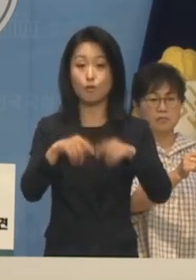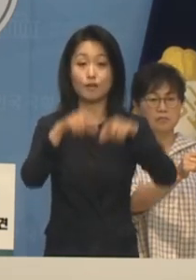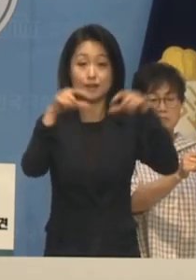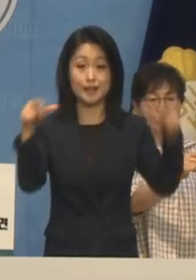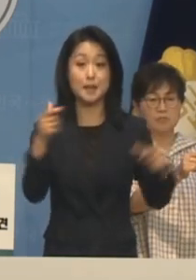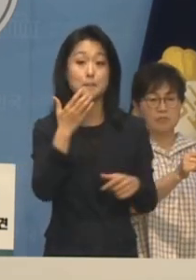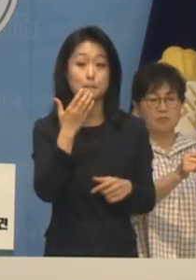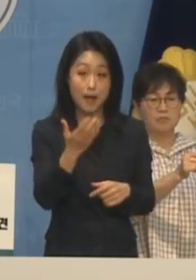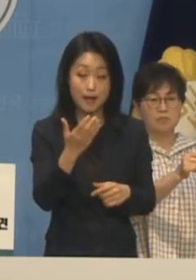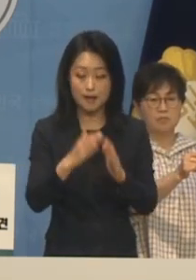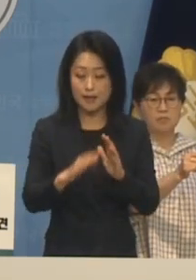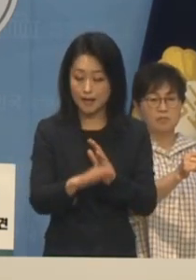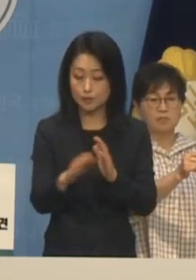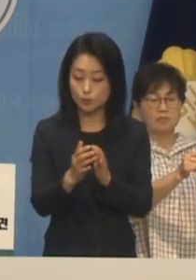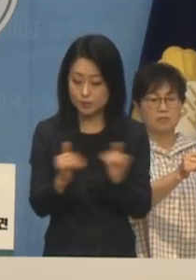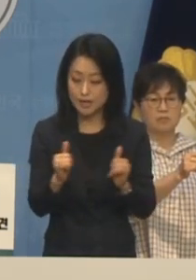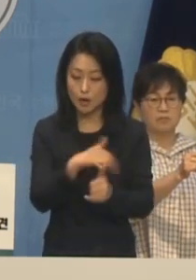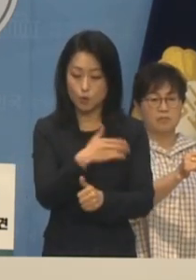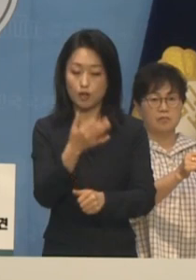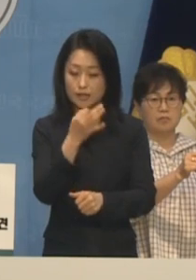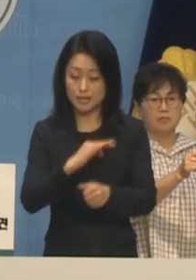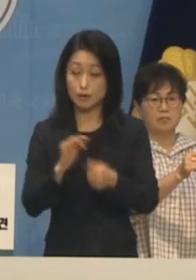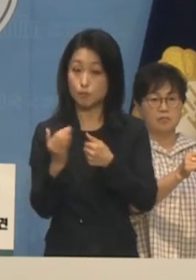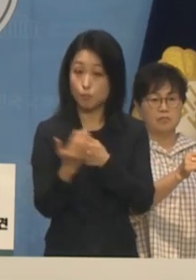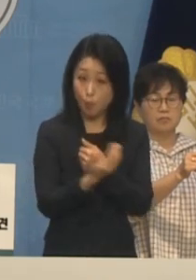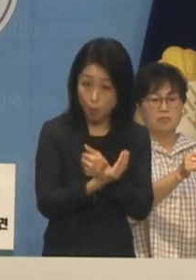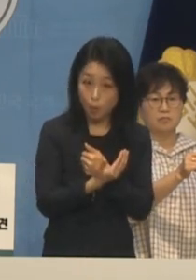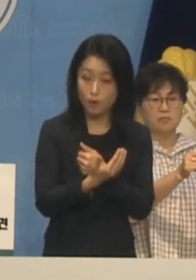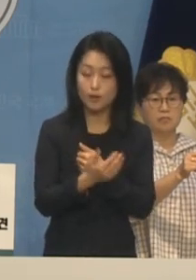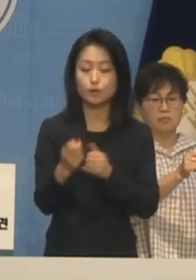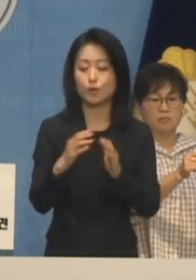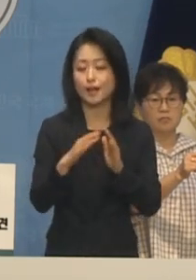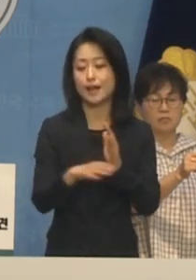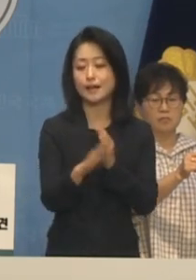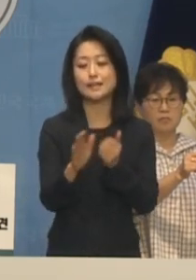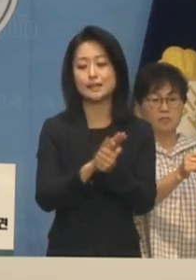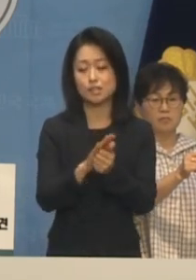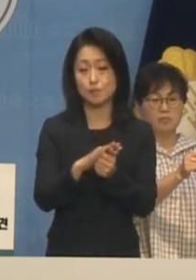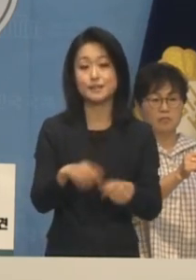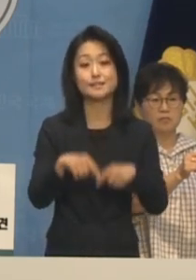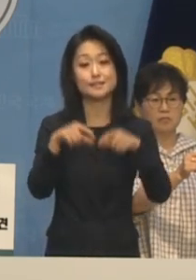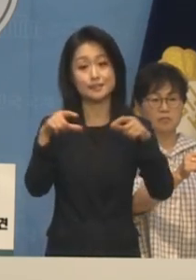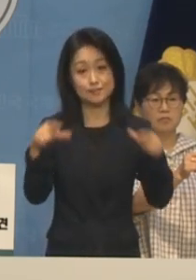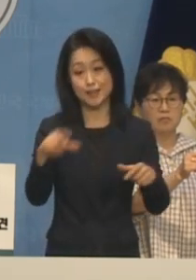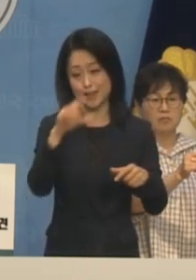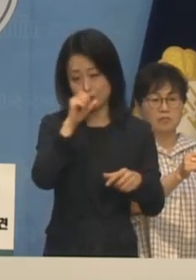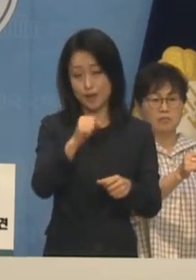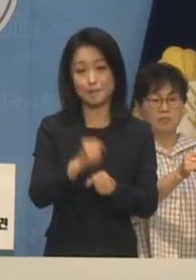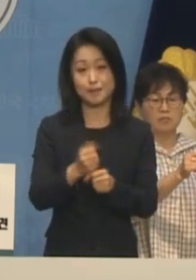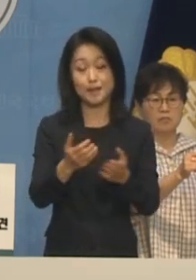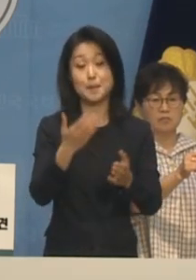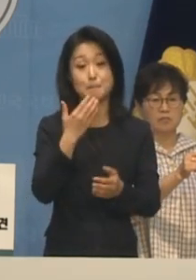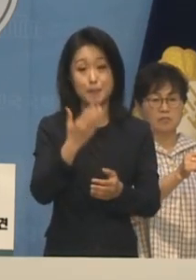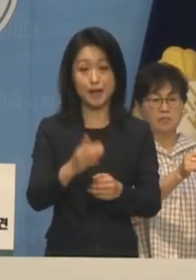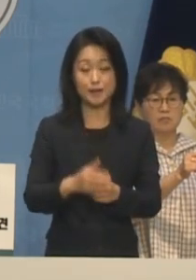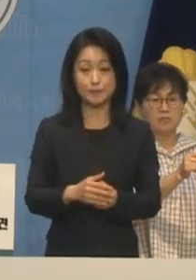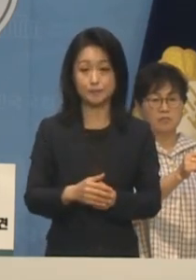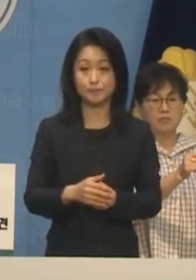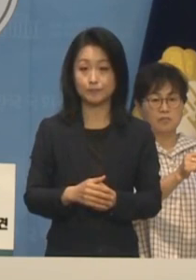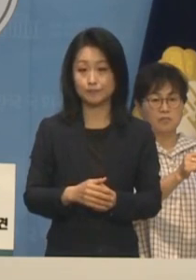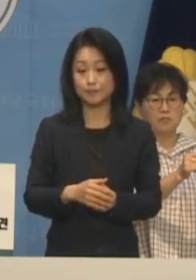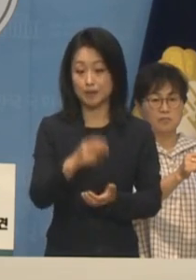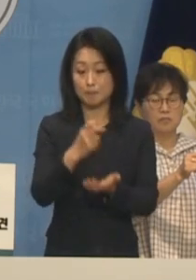이를 통해 가사노동자의 권익과 가사서비스의 질을 높이는 데 기여할 것입니다. 가사근로자법